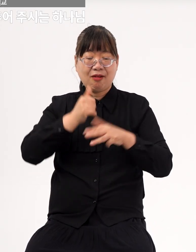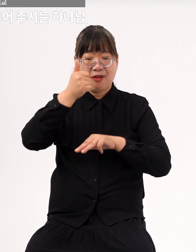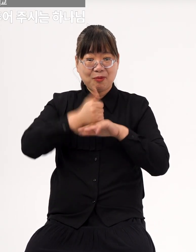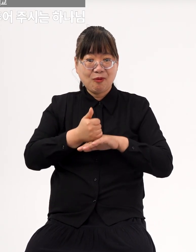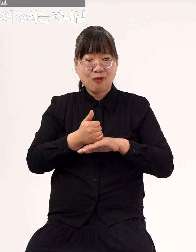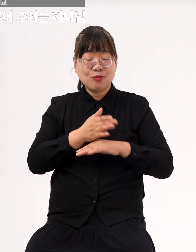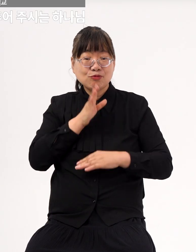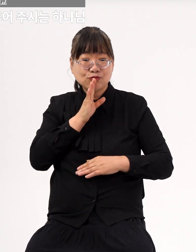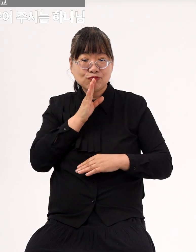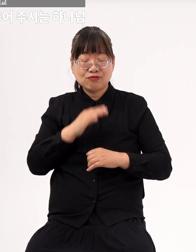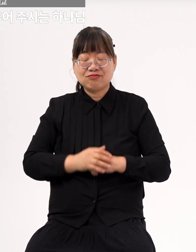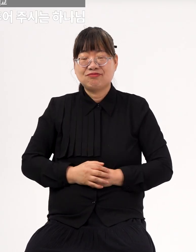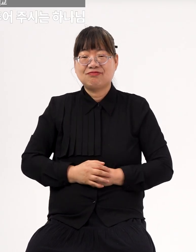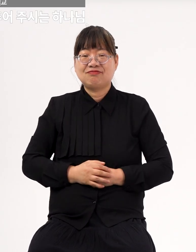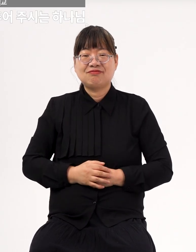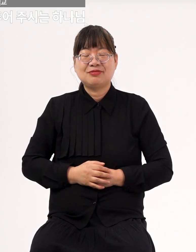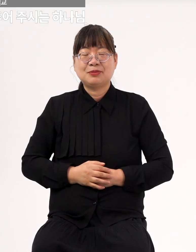뭐.